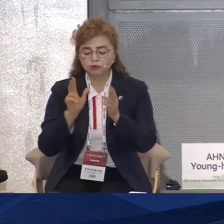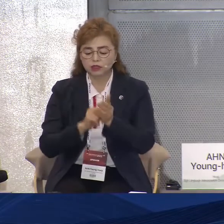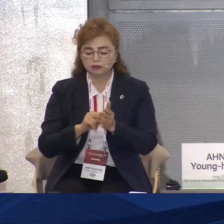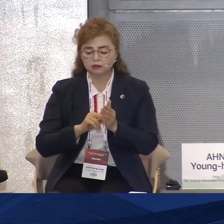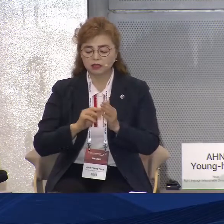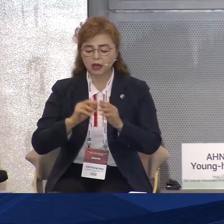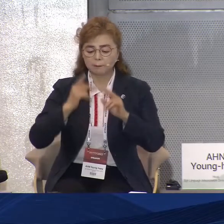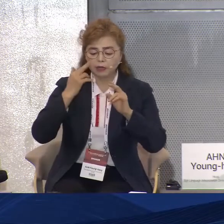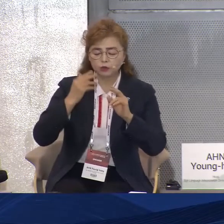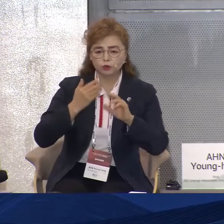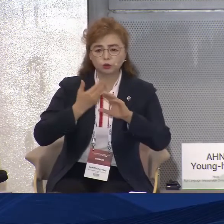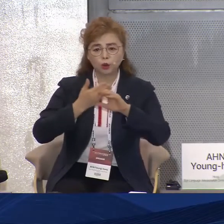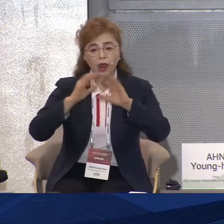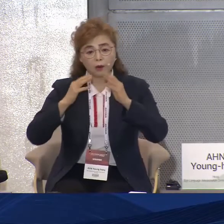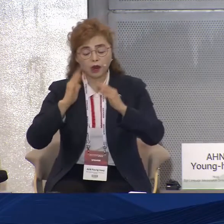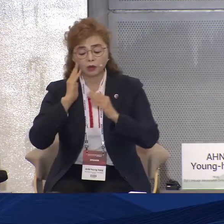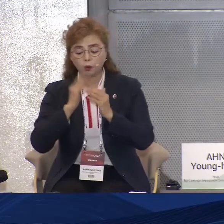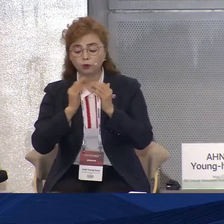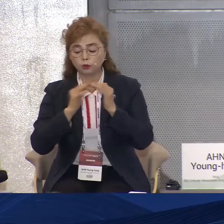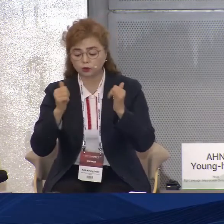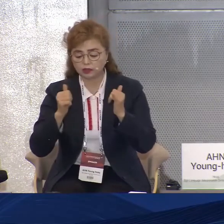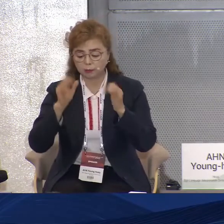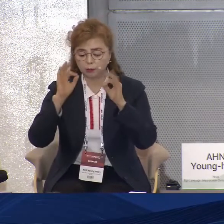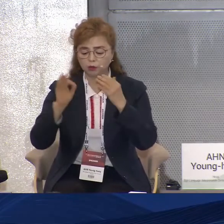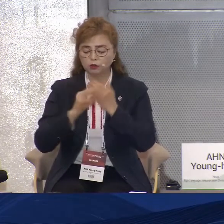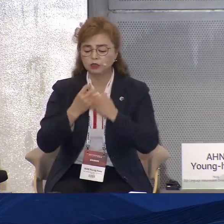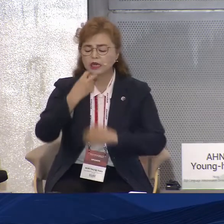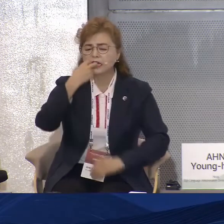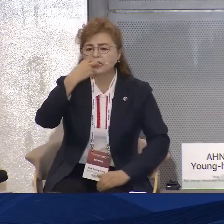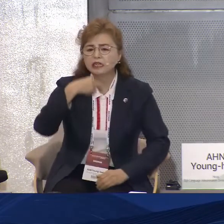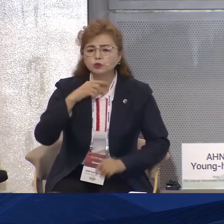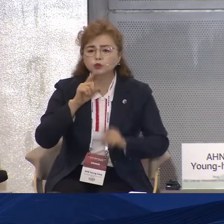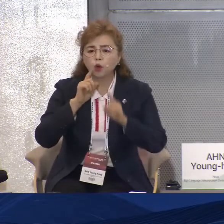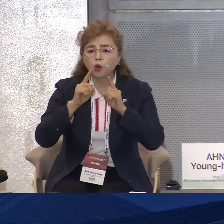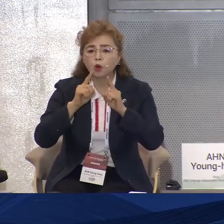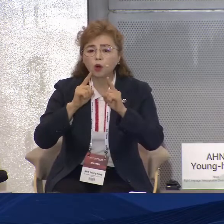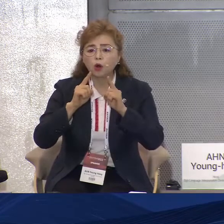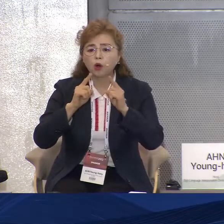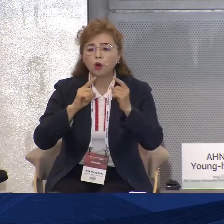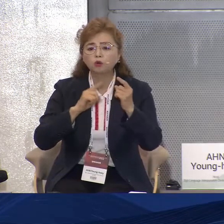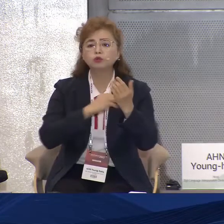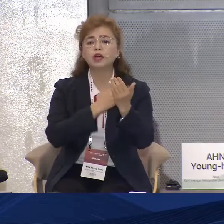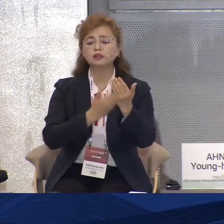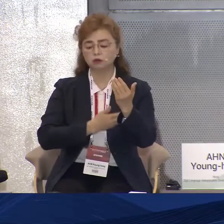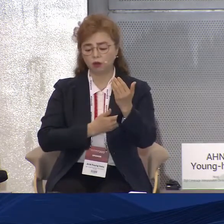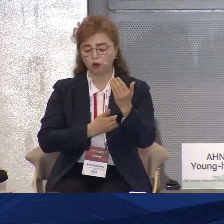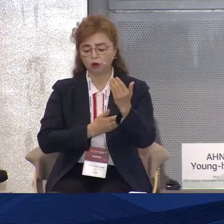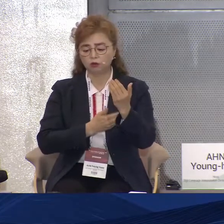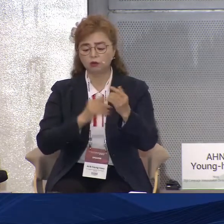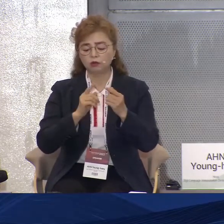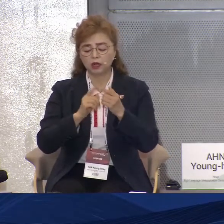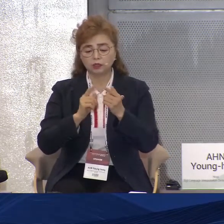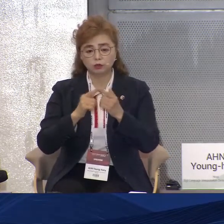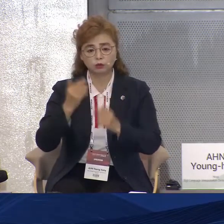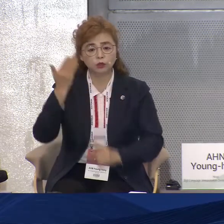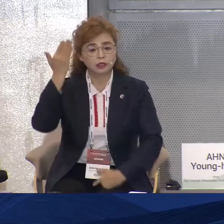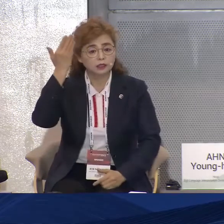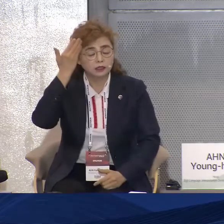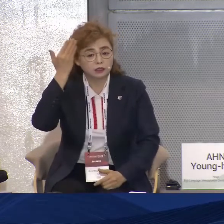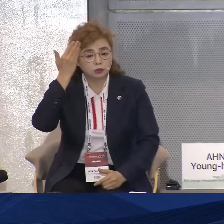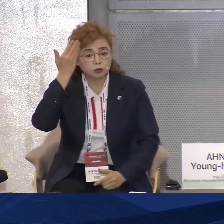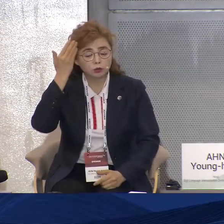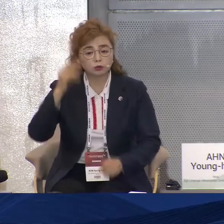근데 문제는 이렇게 미국 또 해외 농통역사 보면은 이중 언어 구사 능력에